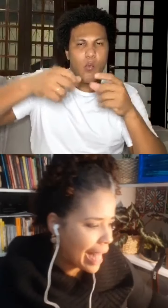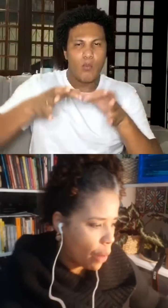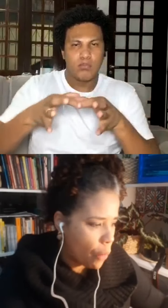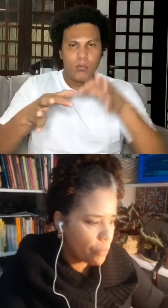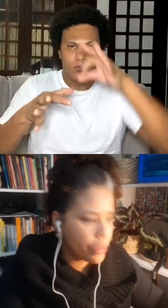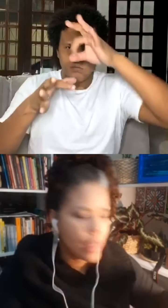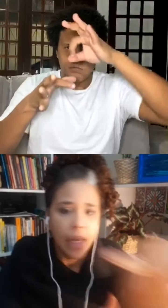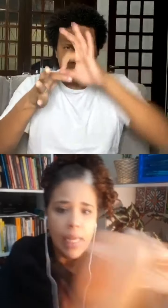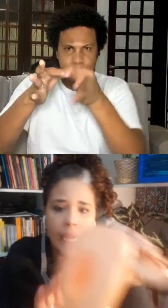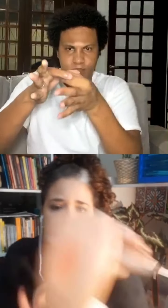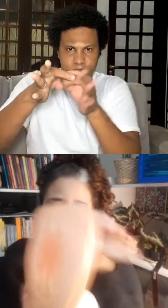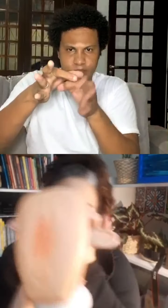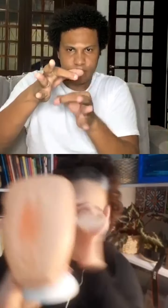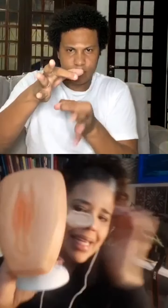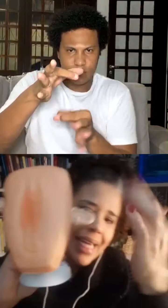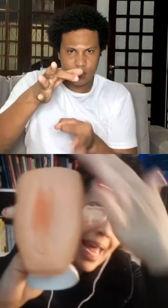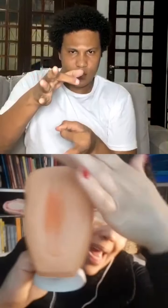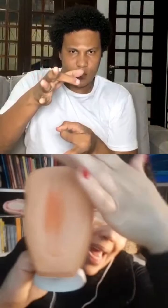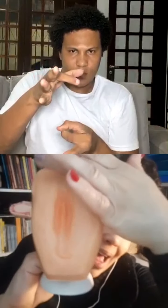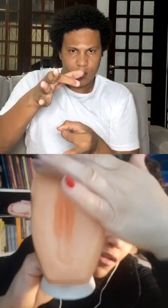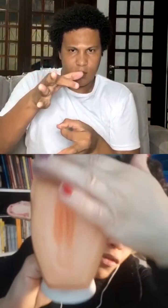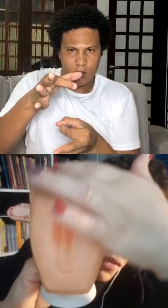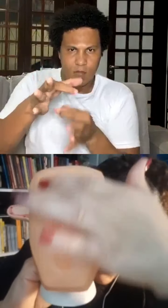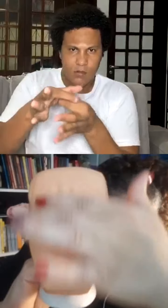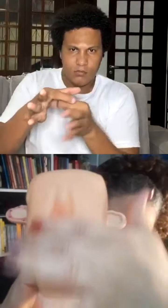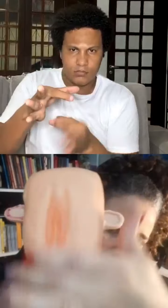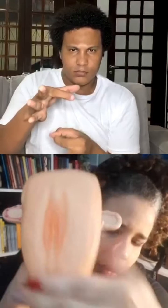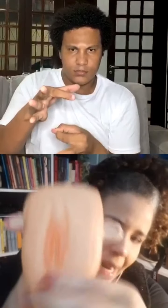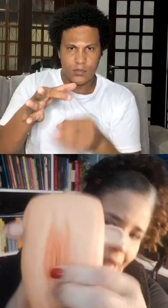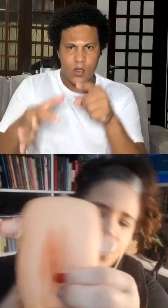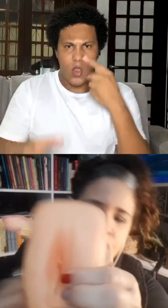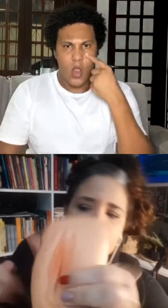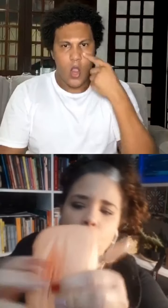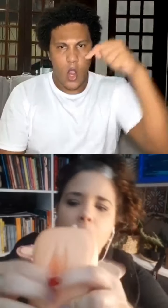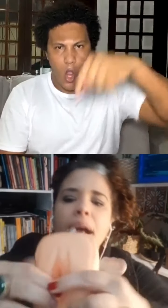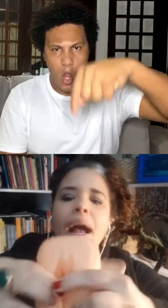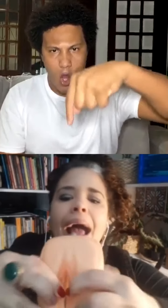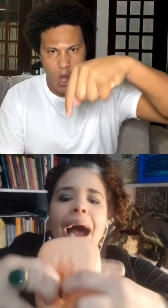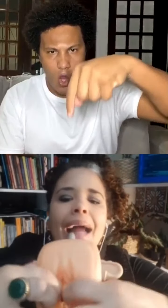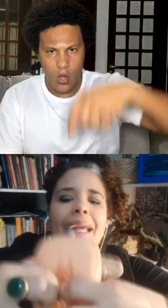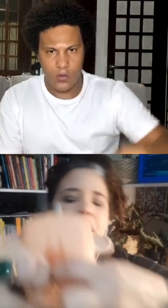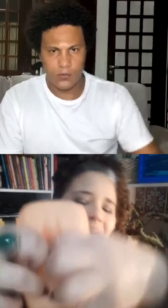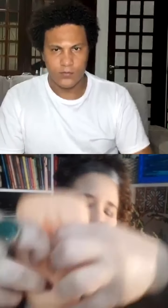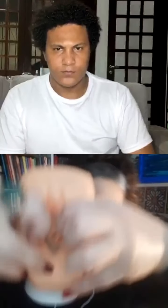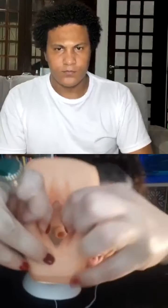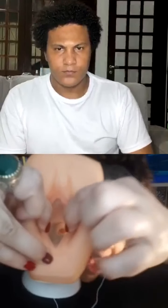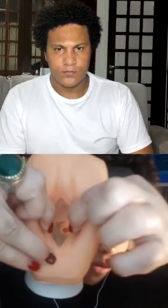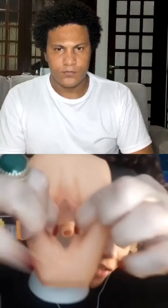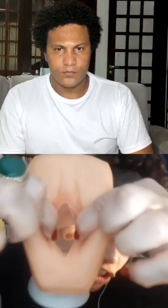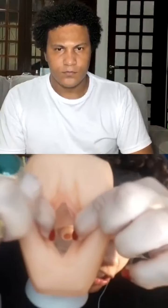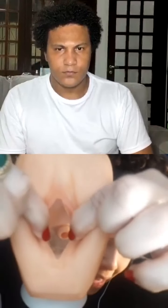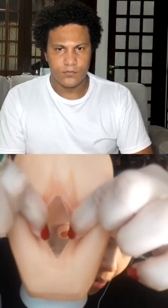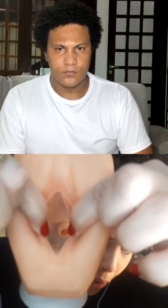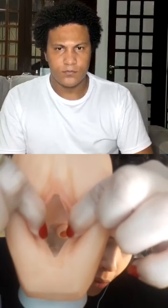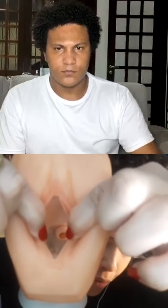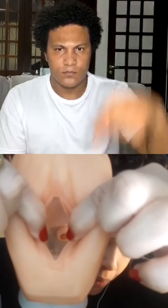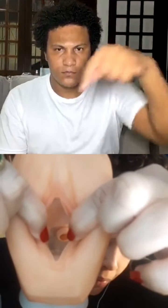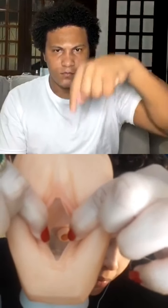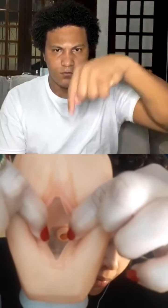vaginal. Então, aqui é a vulva do lado de fora, aqui é o canal